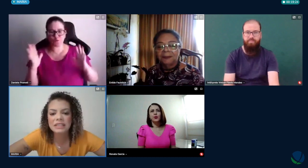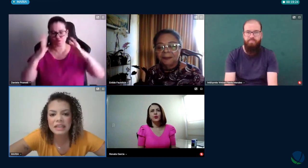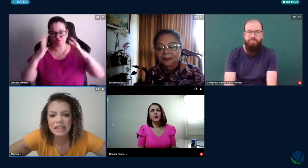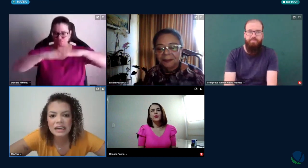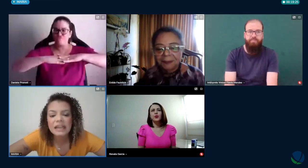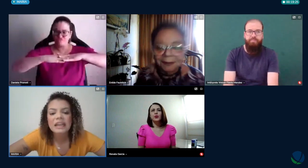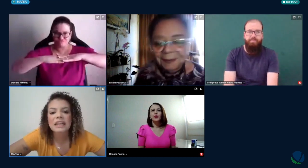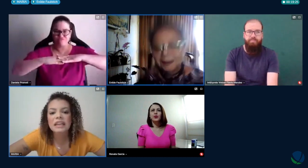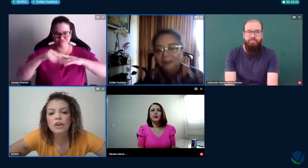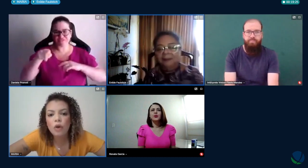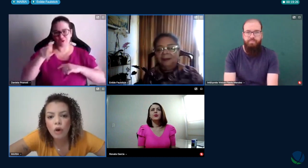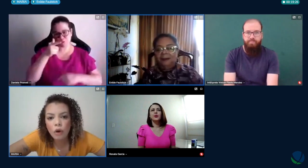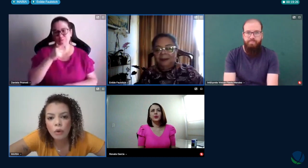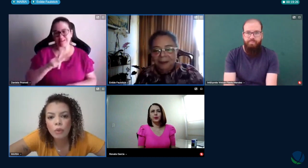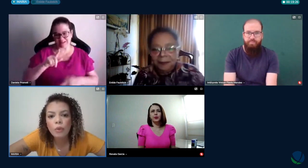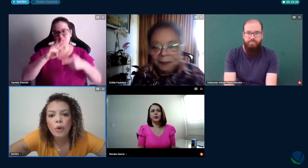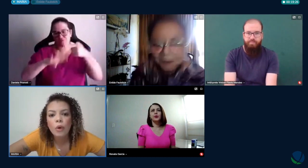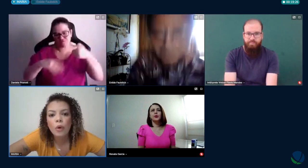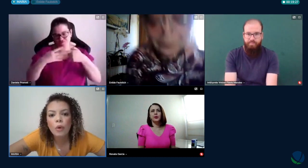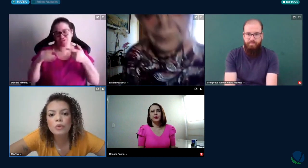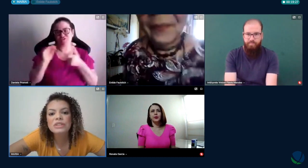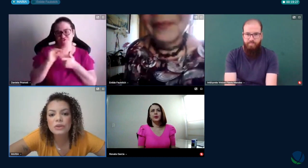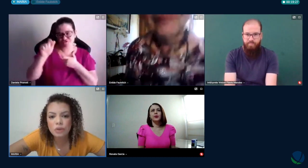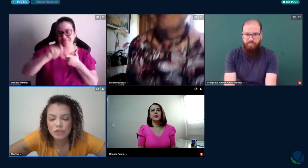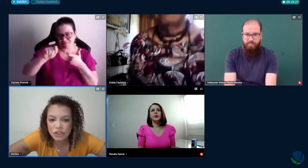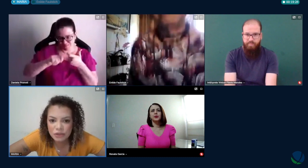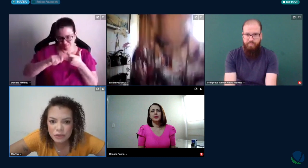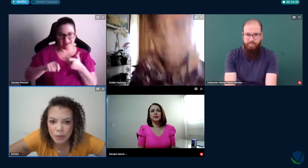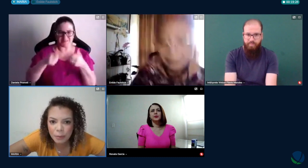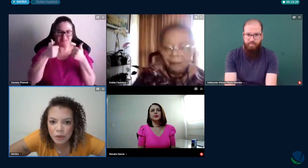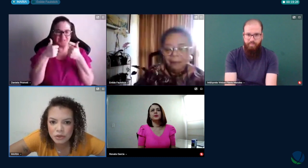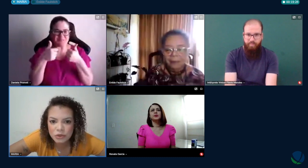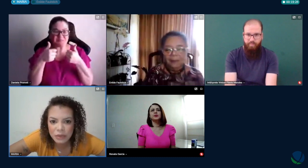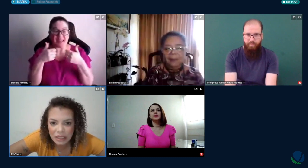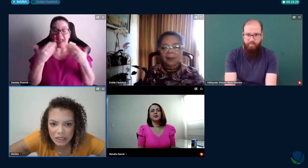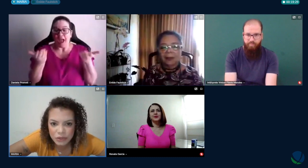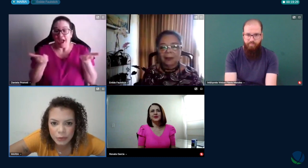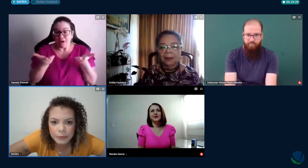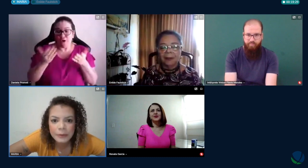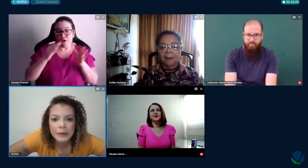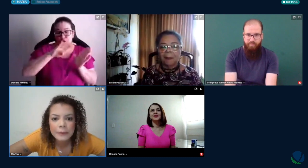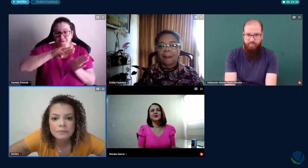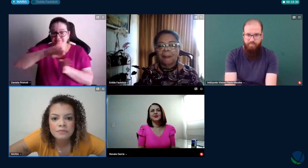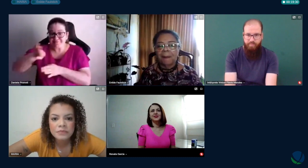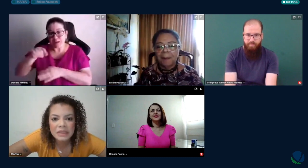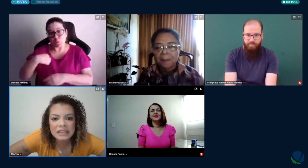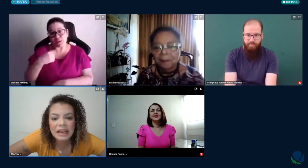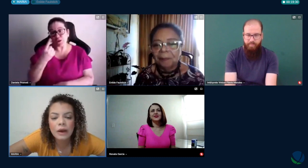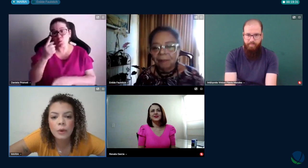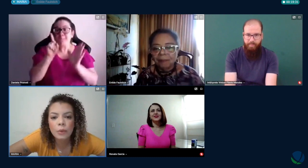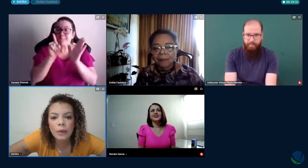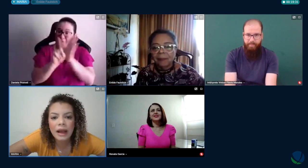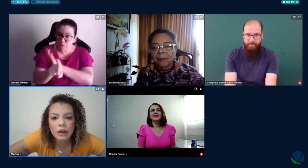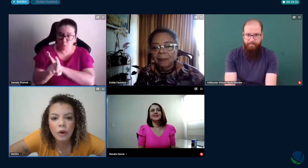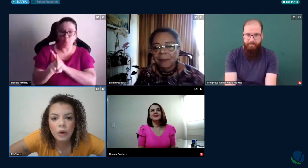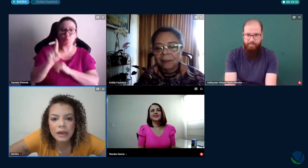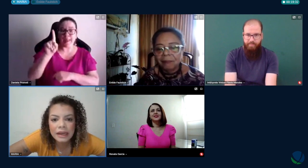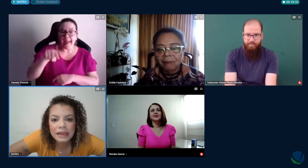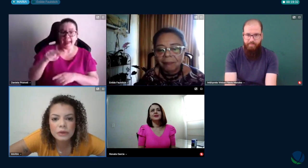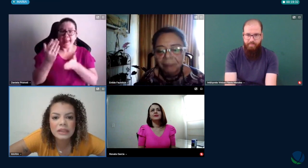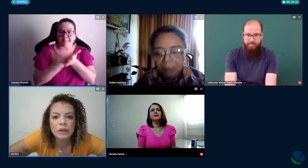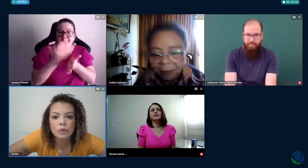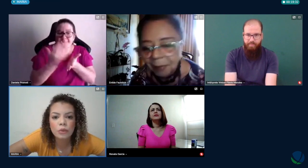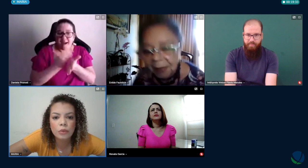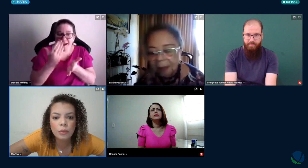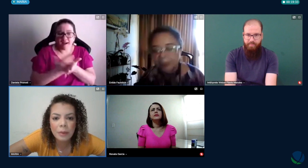sinais brasileira e com os seus objetivos propostos no início. Então,